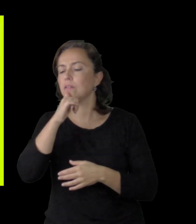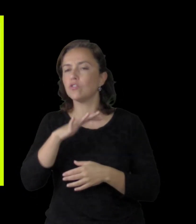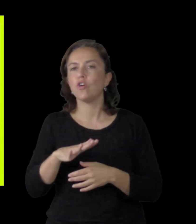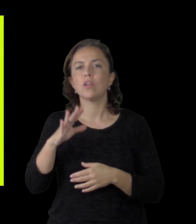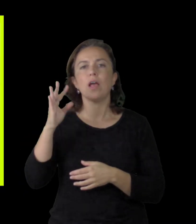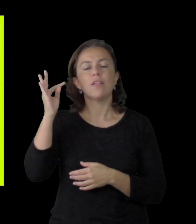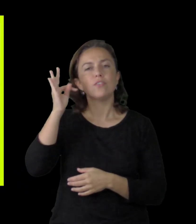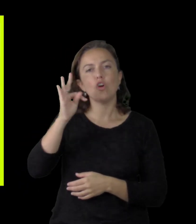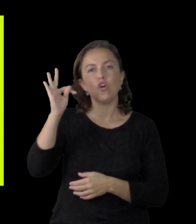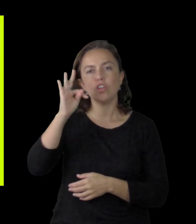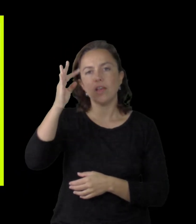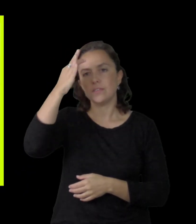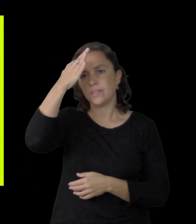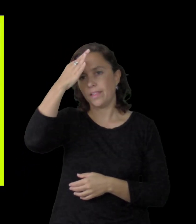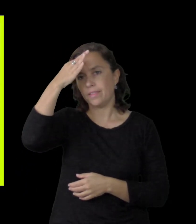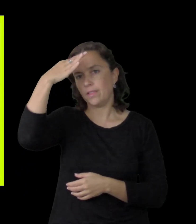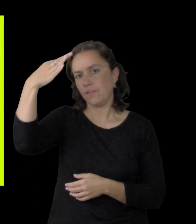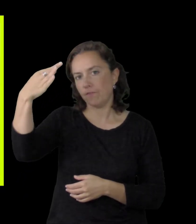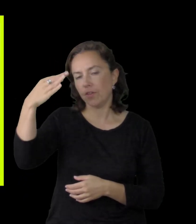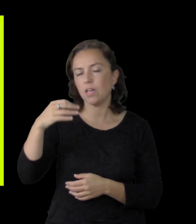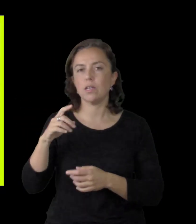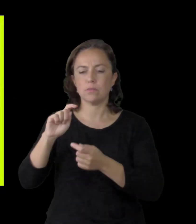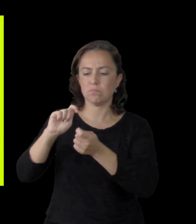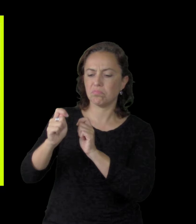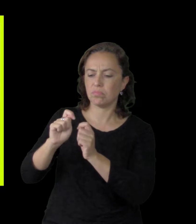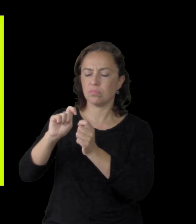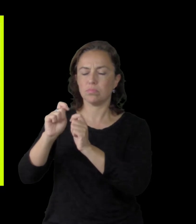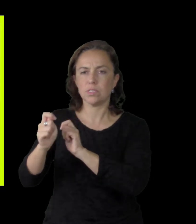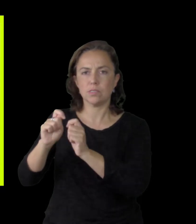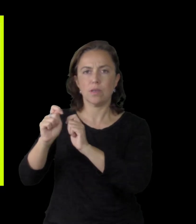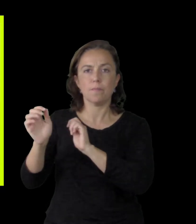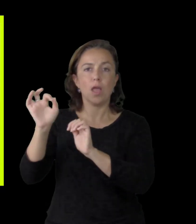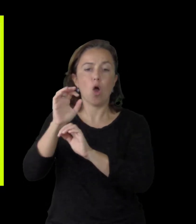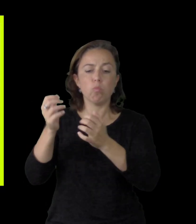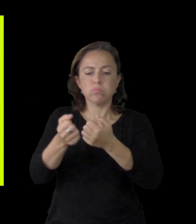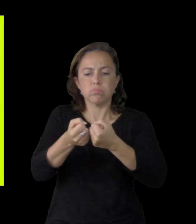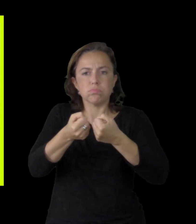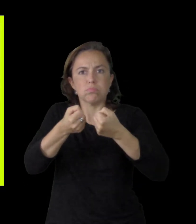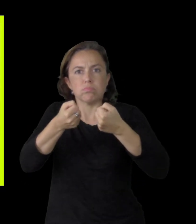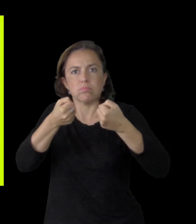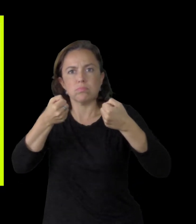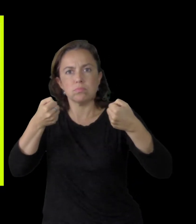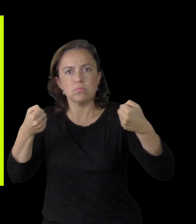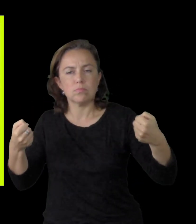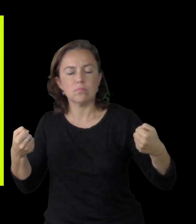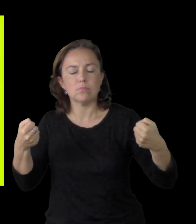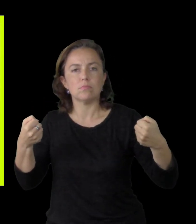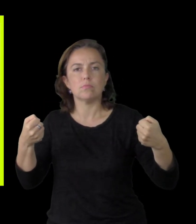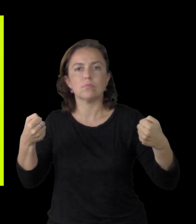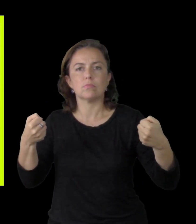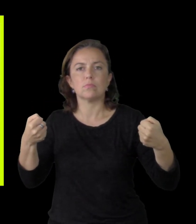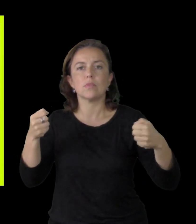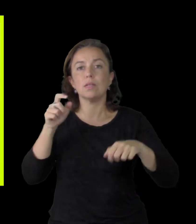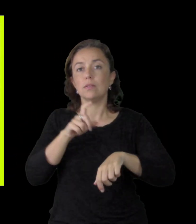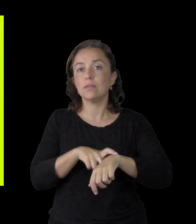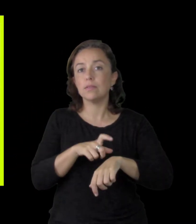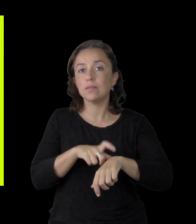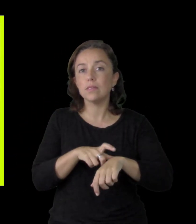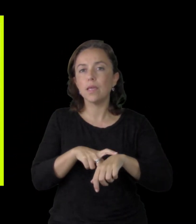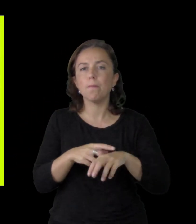teorías científicas que han ido cambiando y ampliándose, justamente el tiempo entendido como